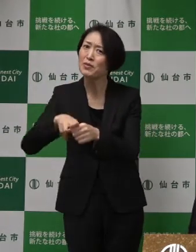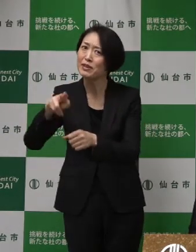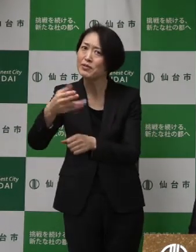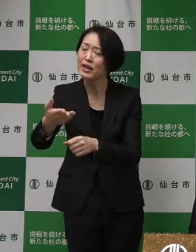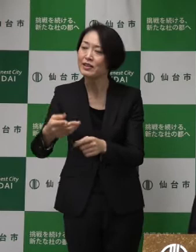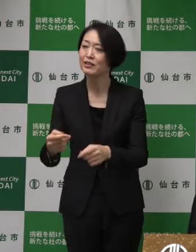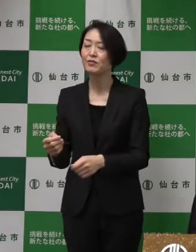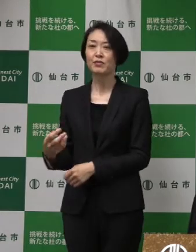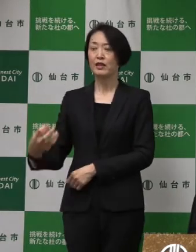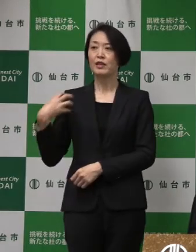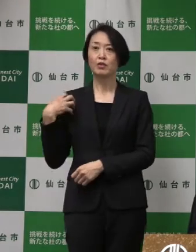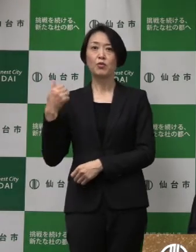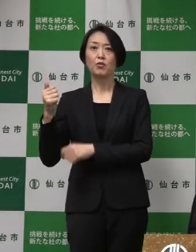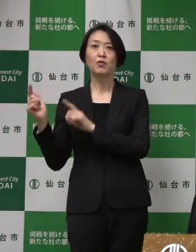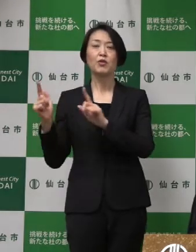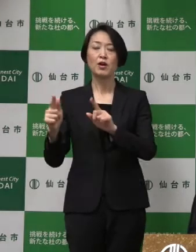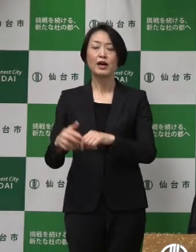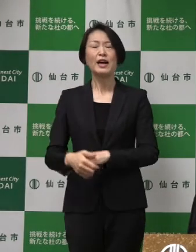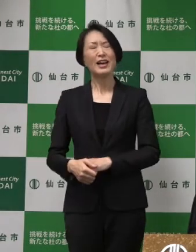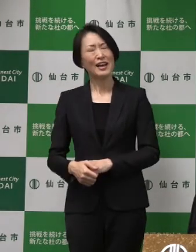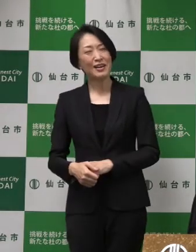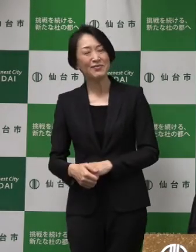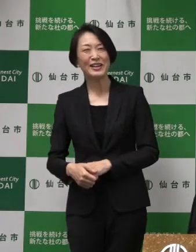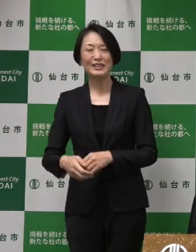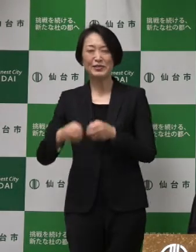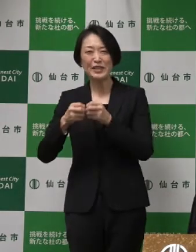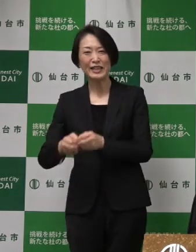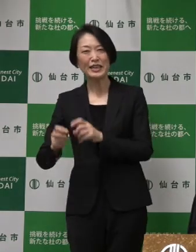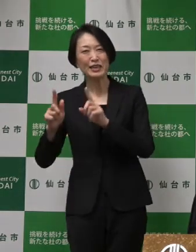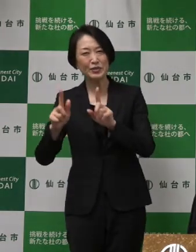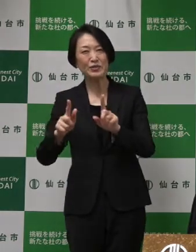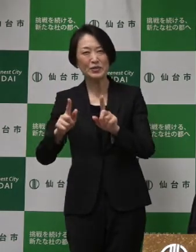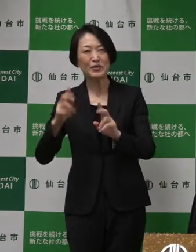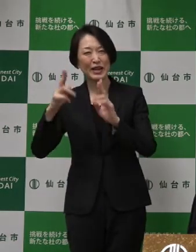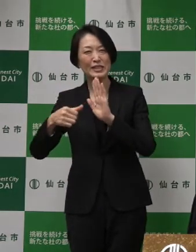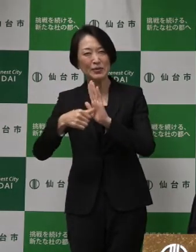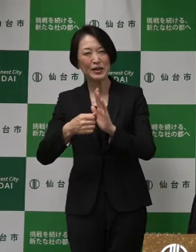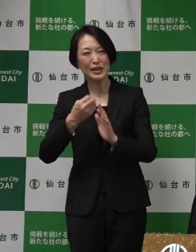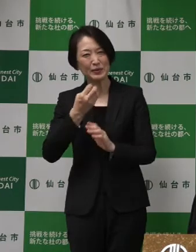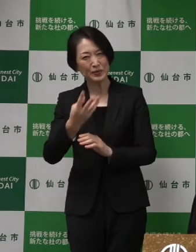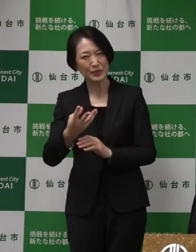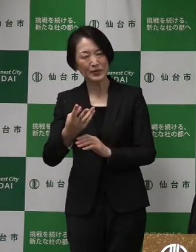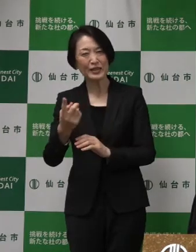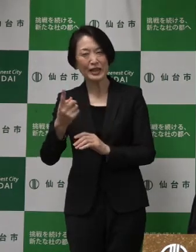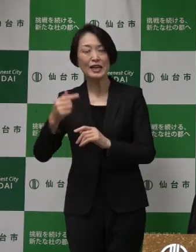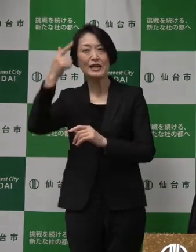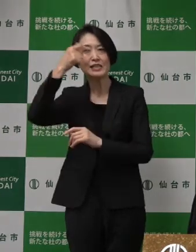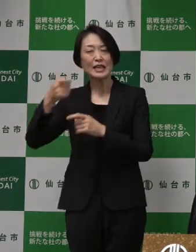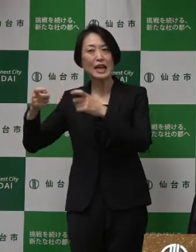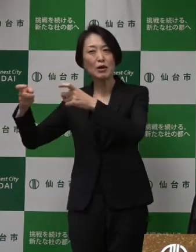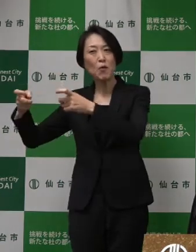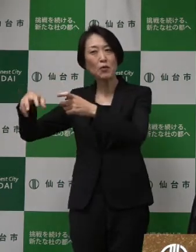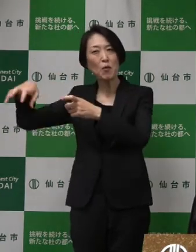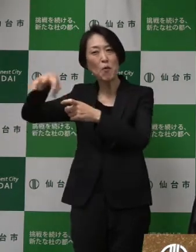は、具体的に申し上げますと、ちょっと会社名とかが出てしまうんですけれども、まあ、あの仙台港の方あたり